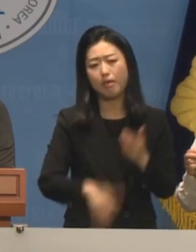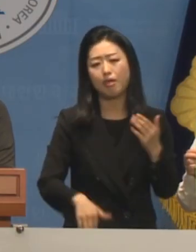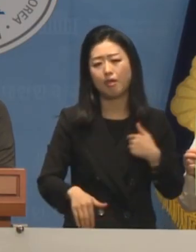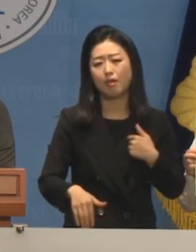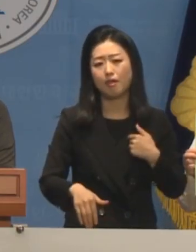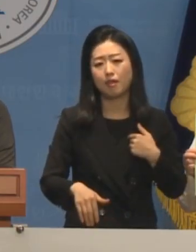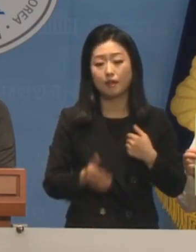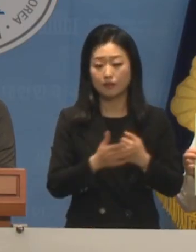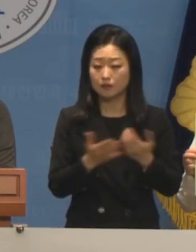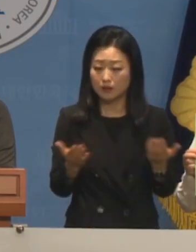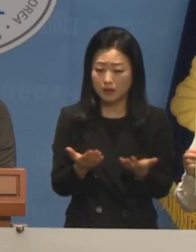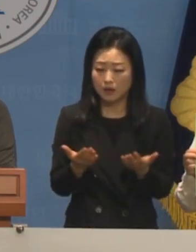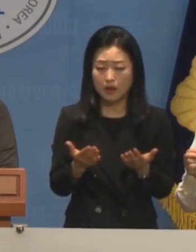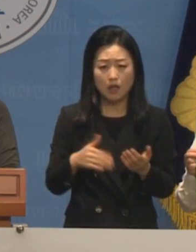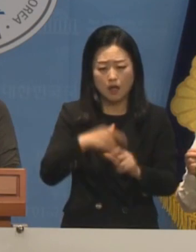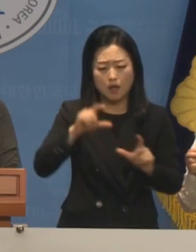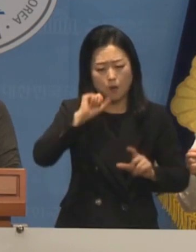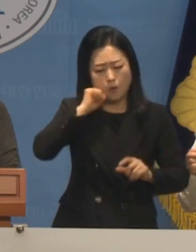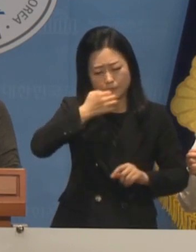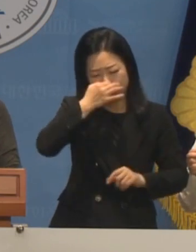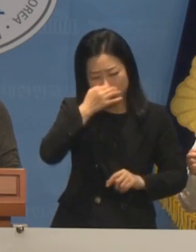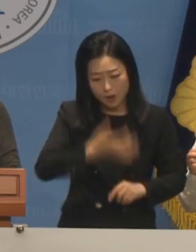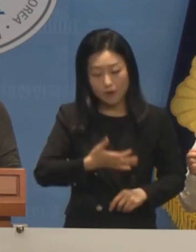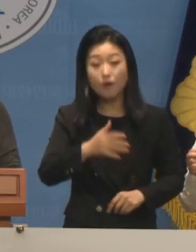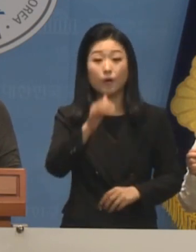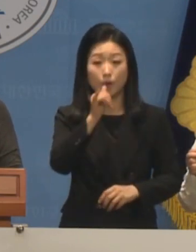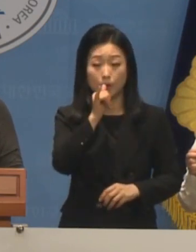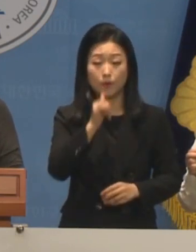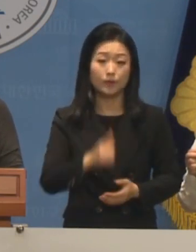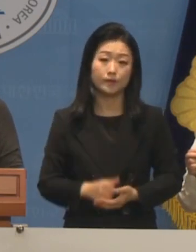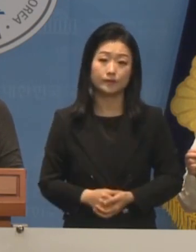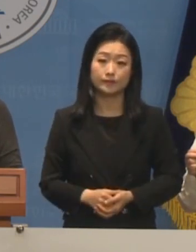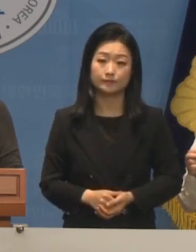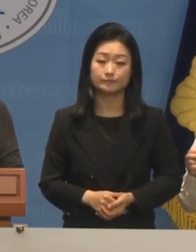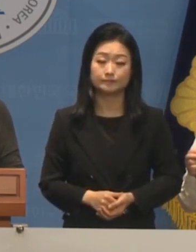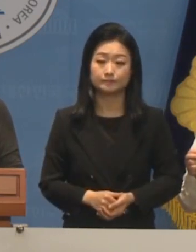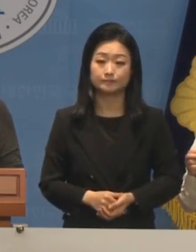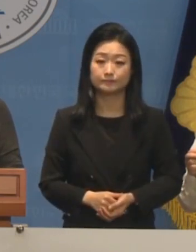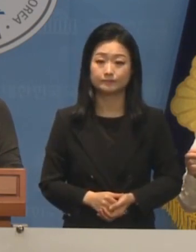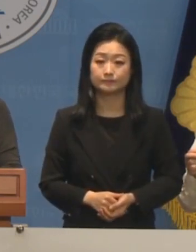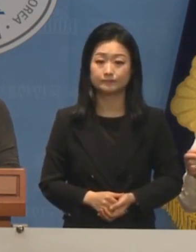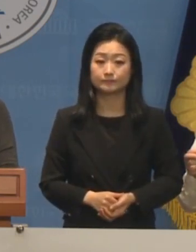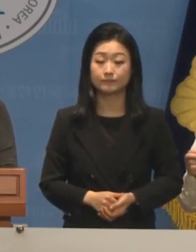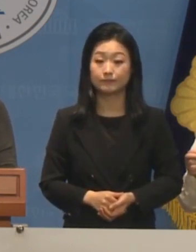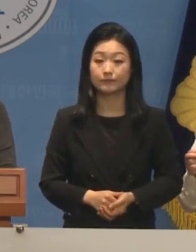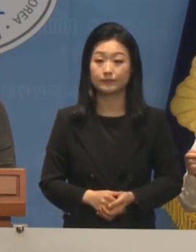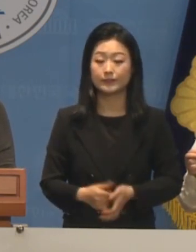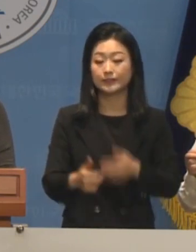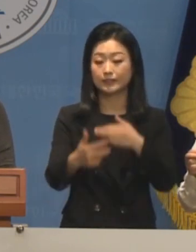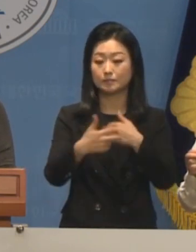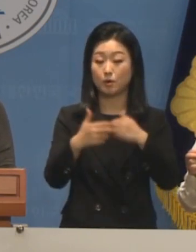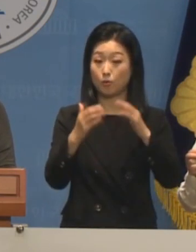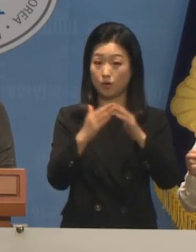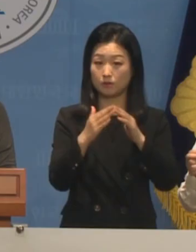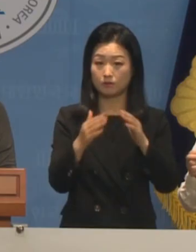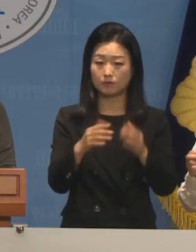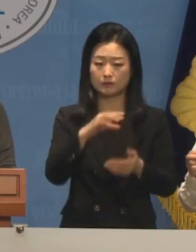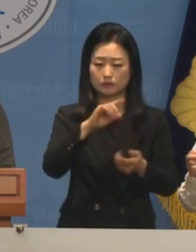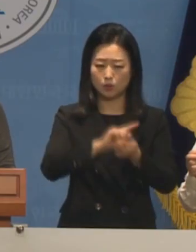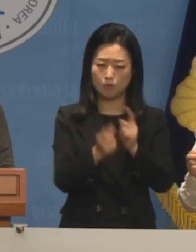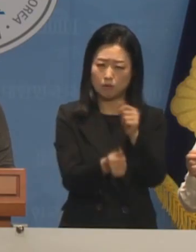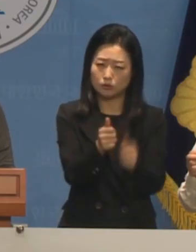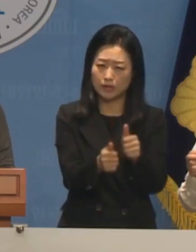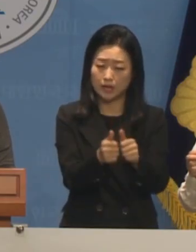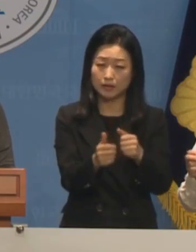근무환경을 더욱 열악하게 만들고 있습니다 의료 기간의 경쟁으로 주말과